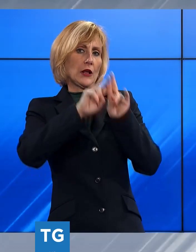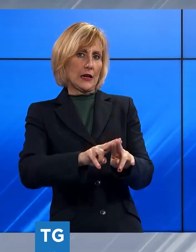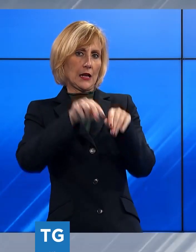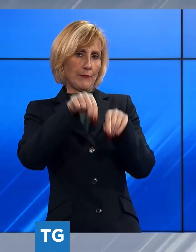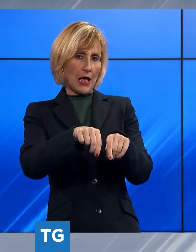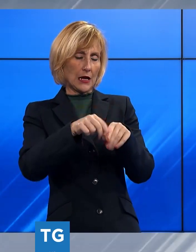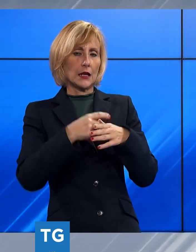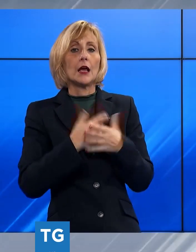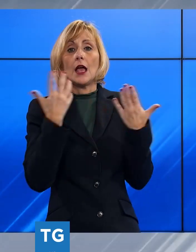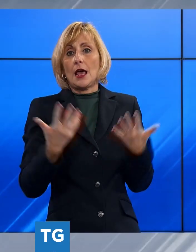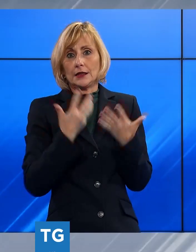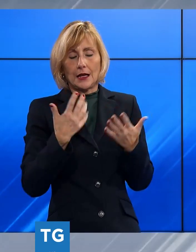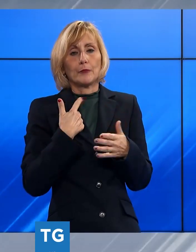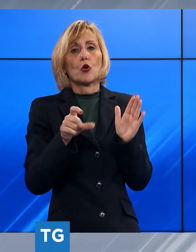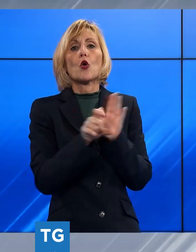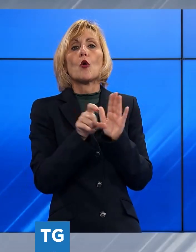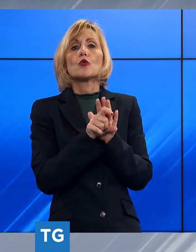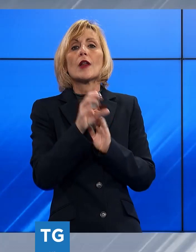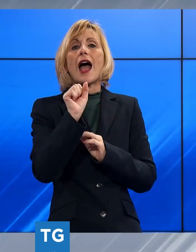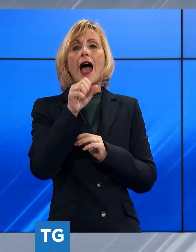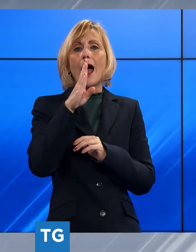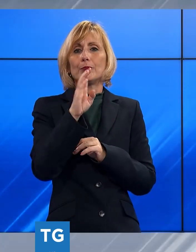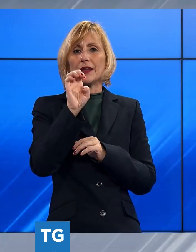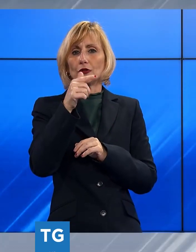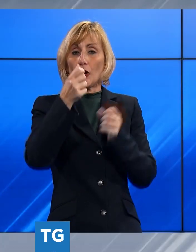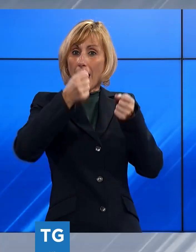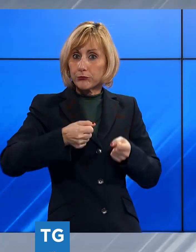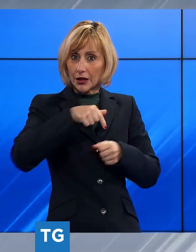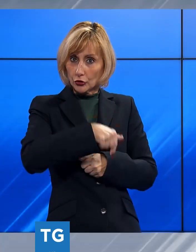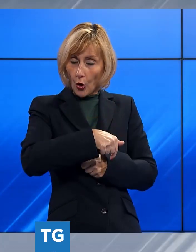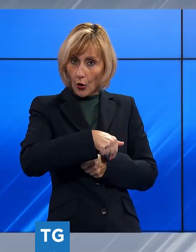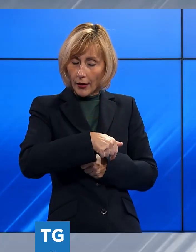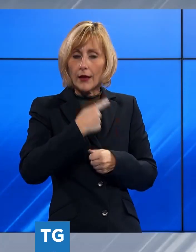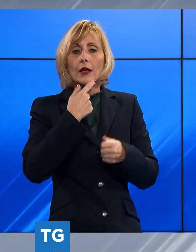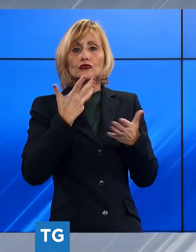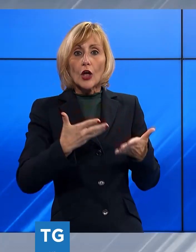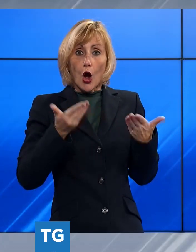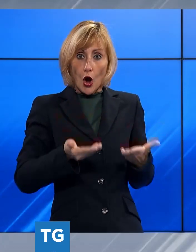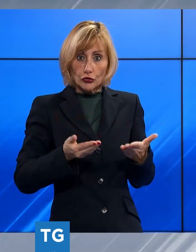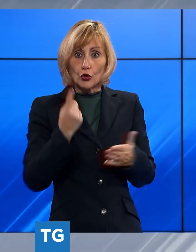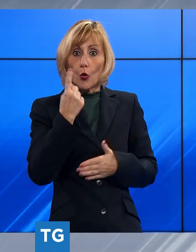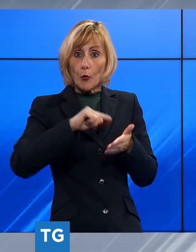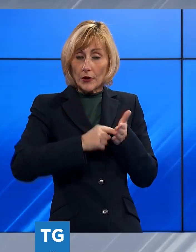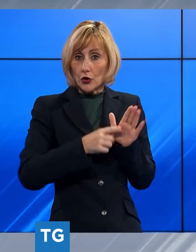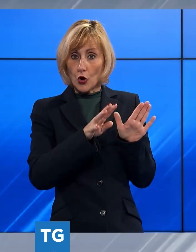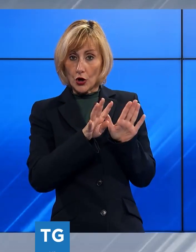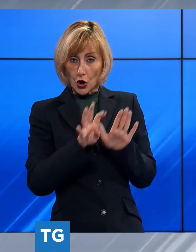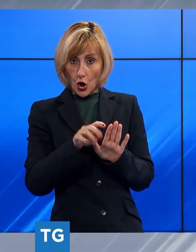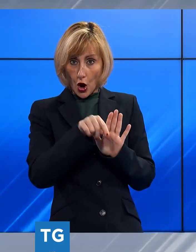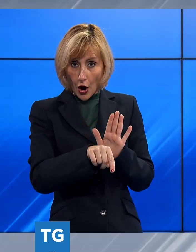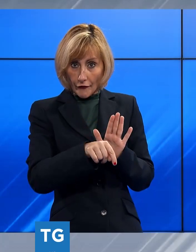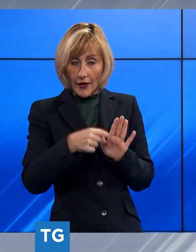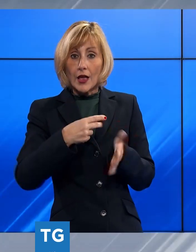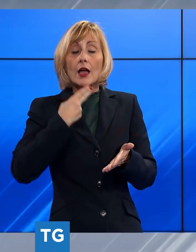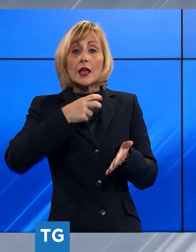per fare un esempio concreto il comune di Abetone si trova ad avere oggi una percezione di un milione e 9 di questa Imposta